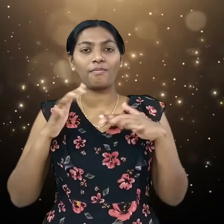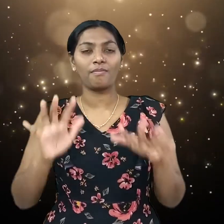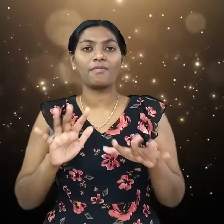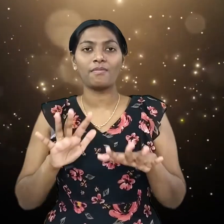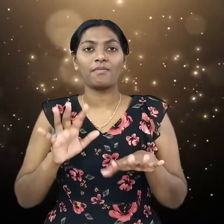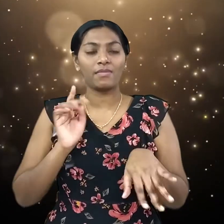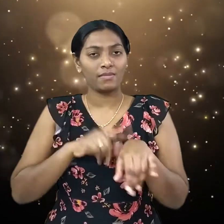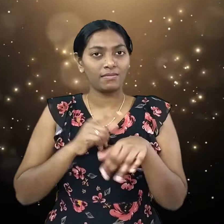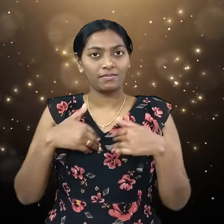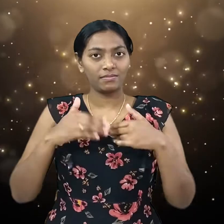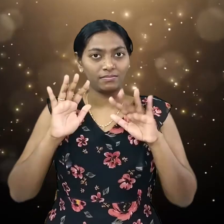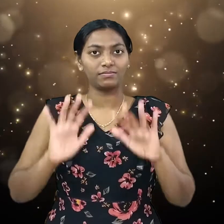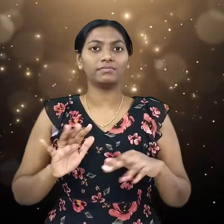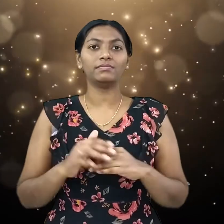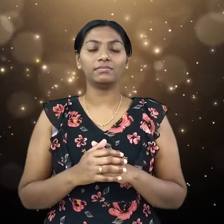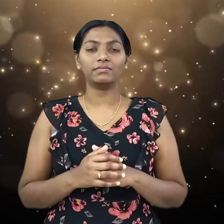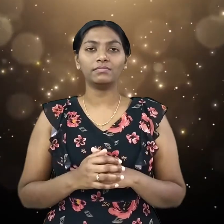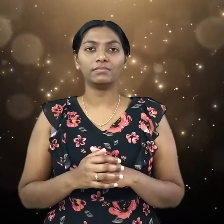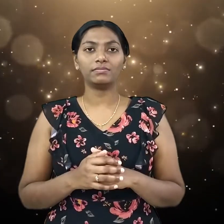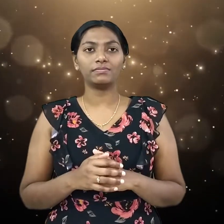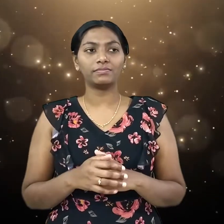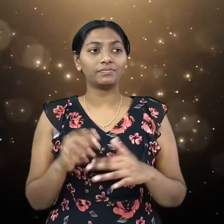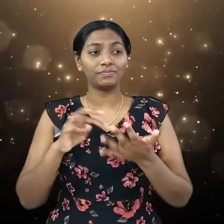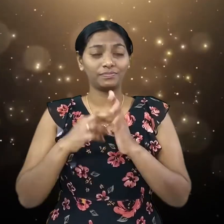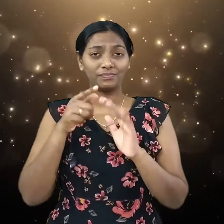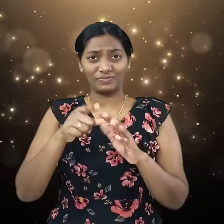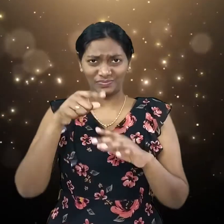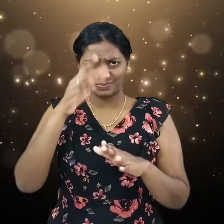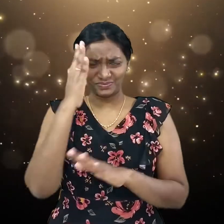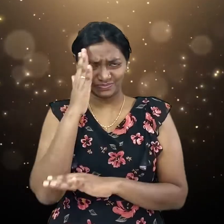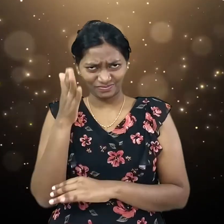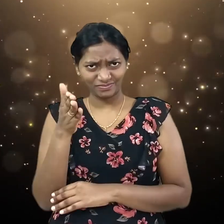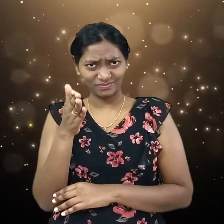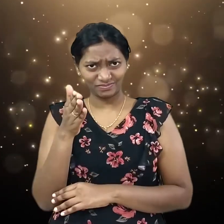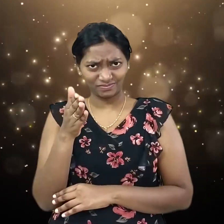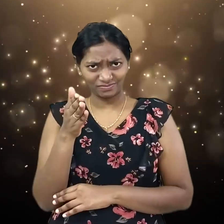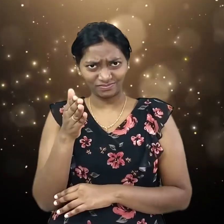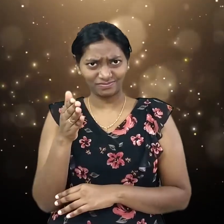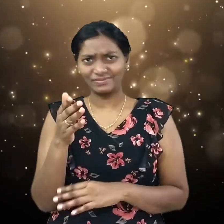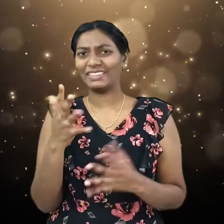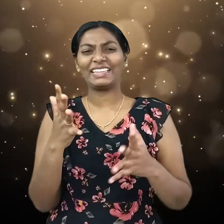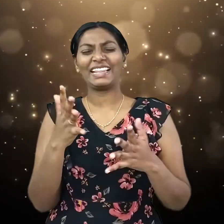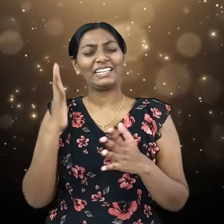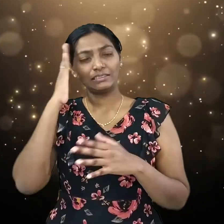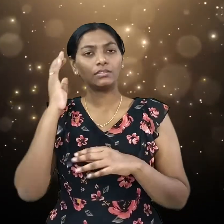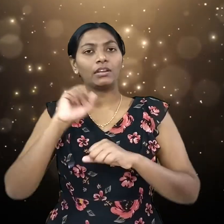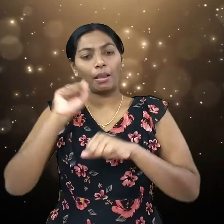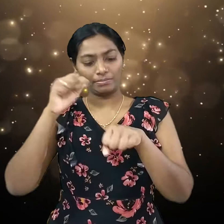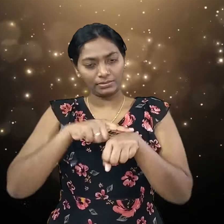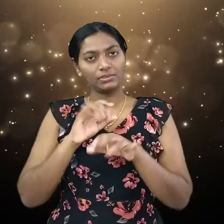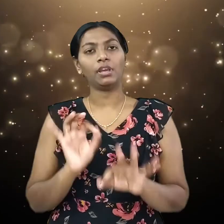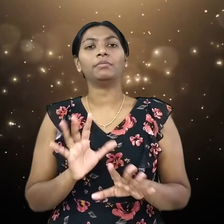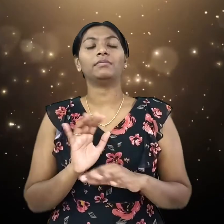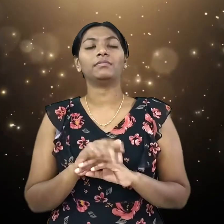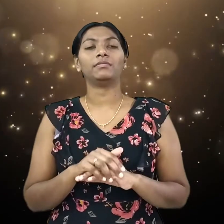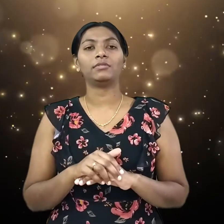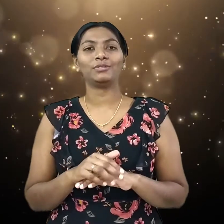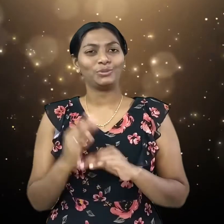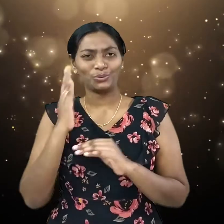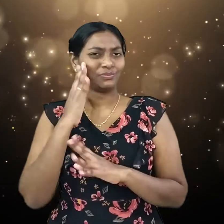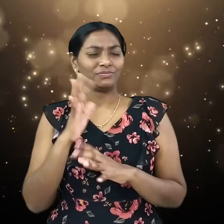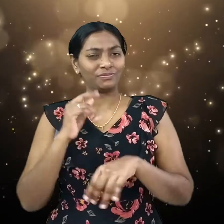मेरा समय, बोली मेरा समय। तो कोई तुम्हें, भैया तुम सो रहे थे? बोले नहीं, यही टाइम था जागने